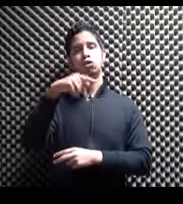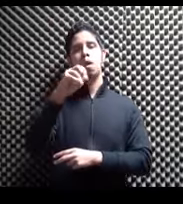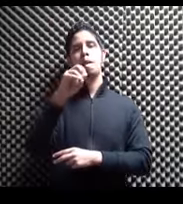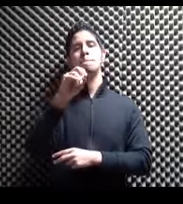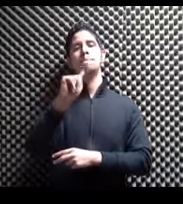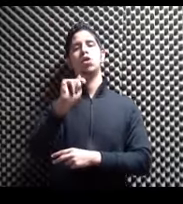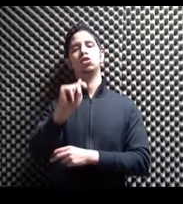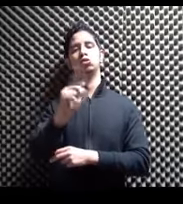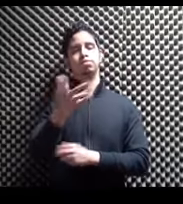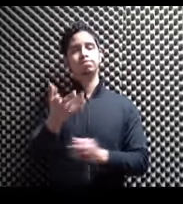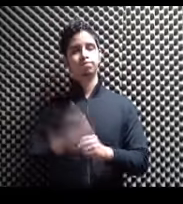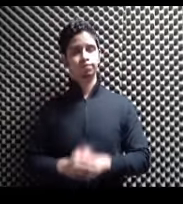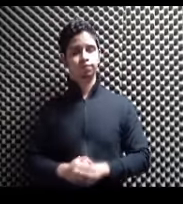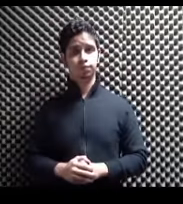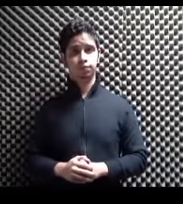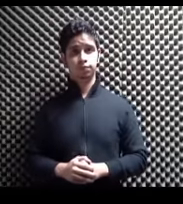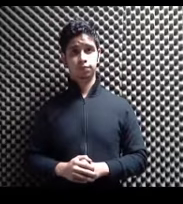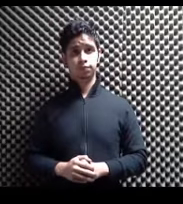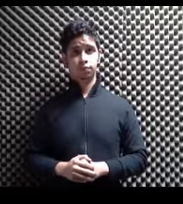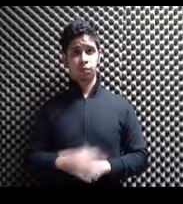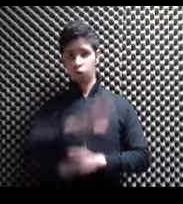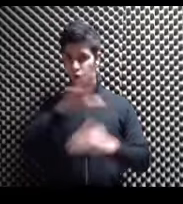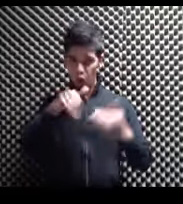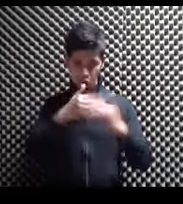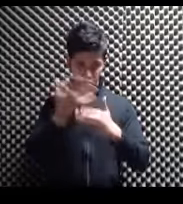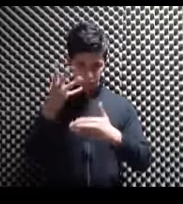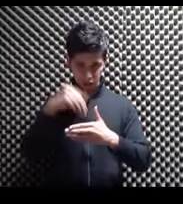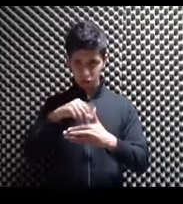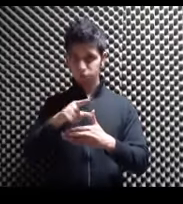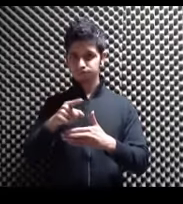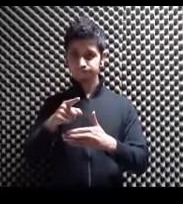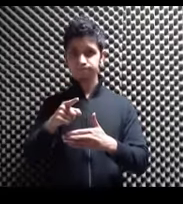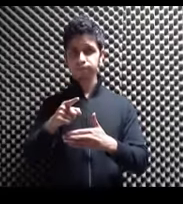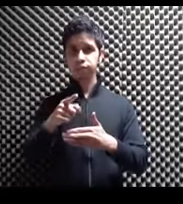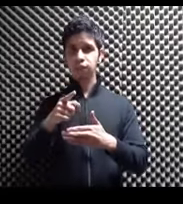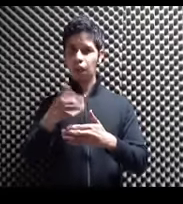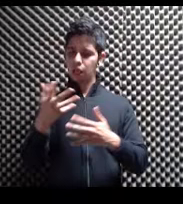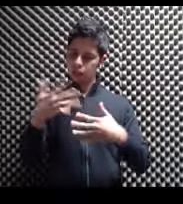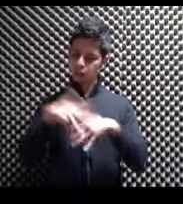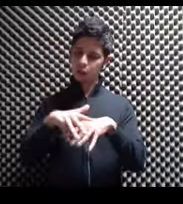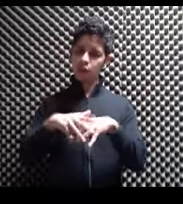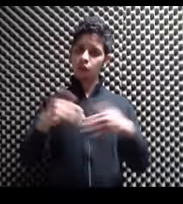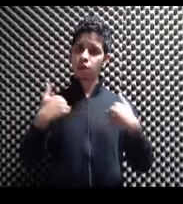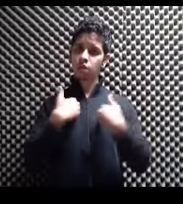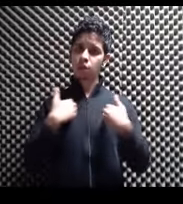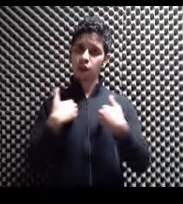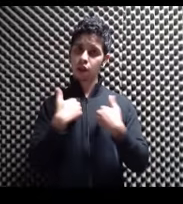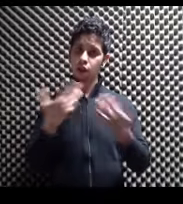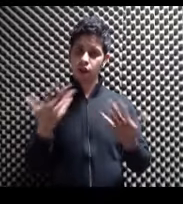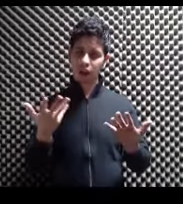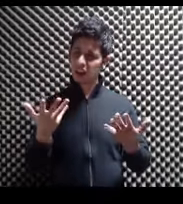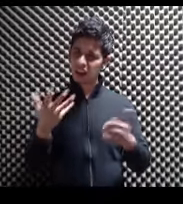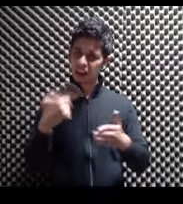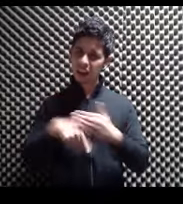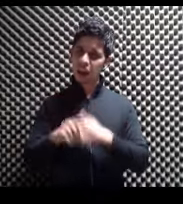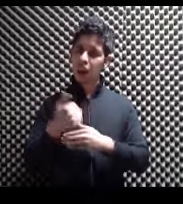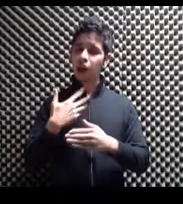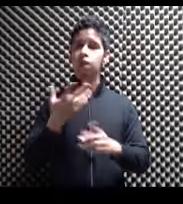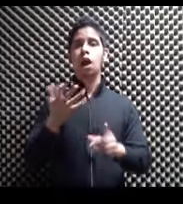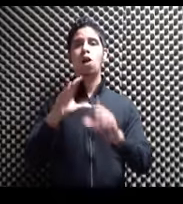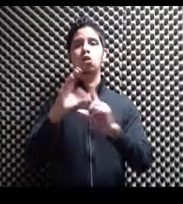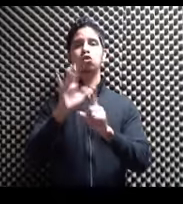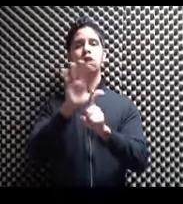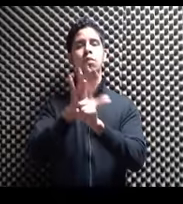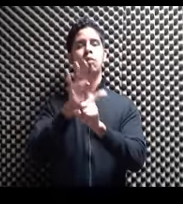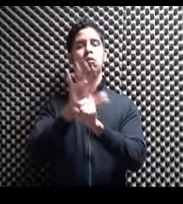Todo eso es parte de lo, fíjense, lo que es la integración de los animales a lo que es la cultura popular a través de la música, los programas de